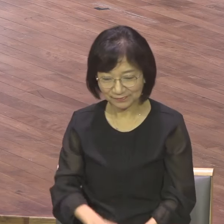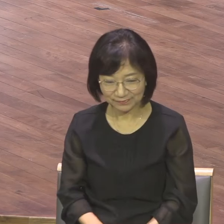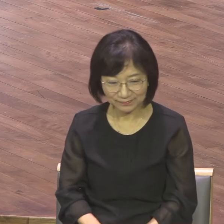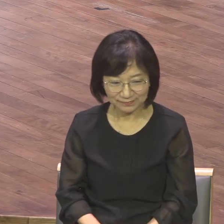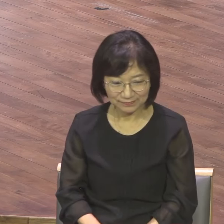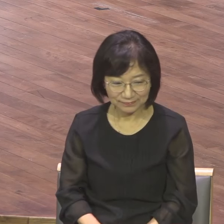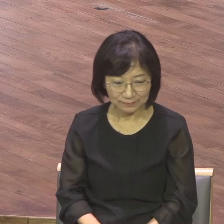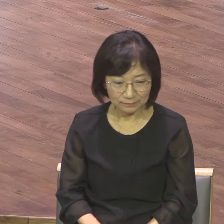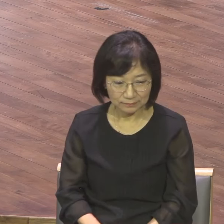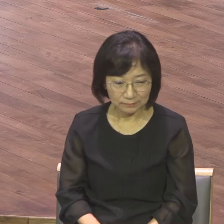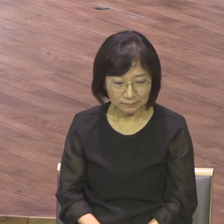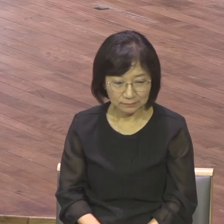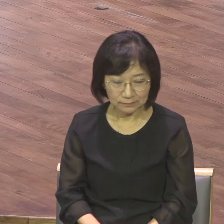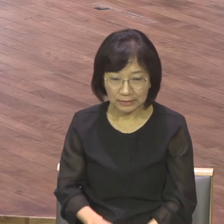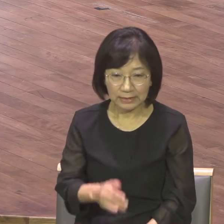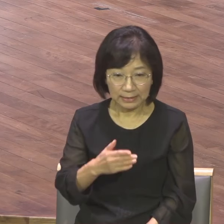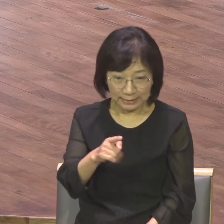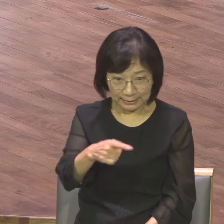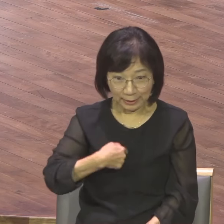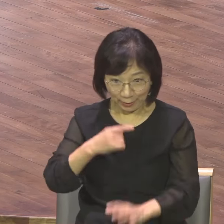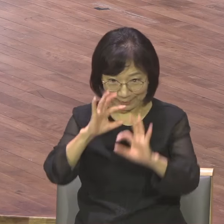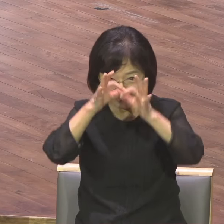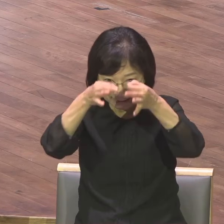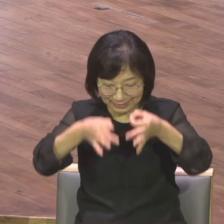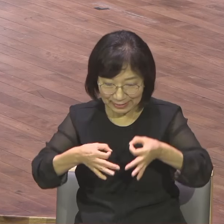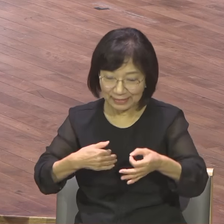얼마나 바라보냐? 증거해 보세요.